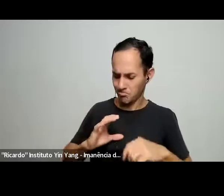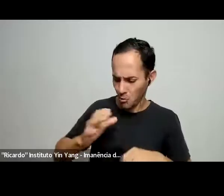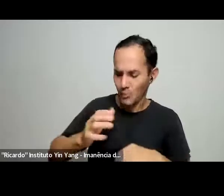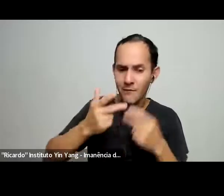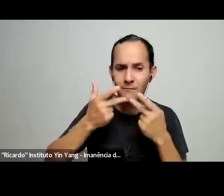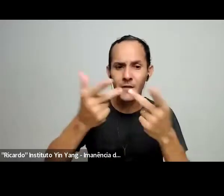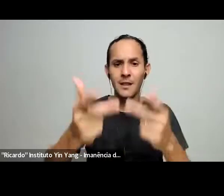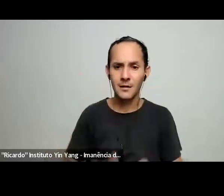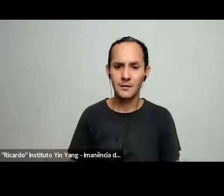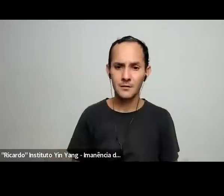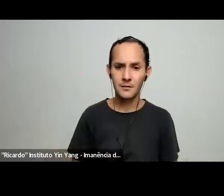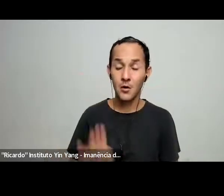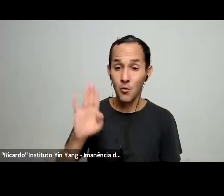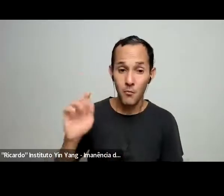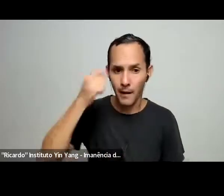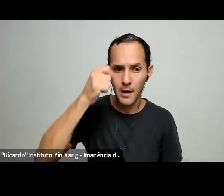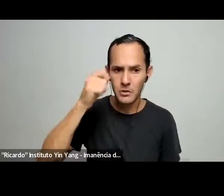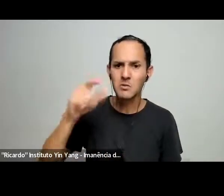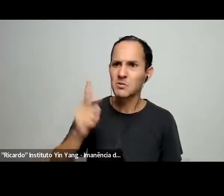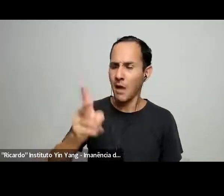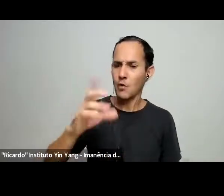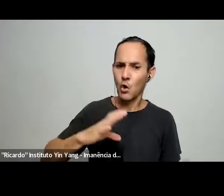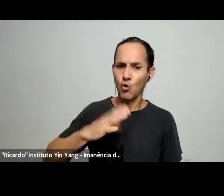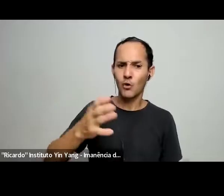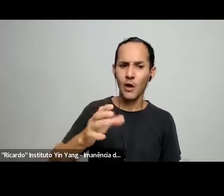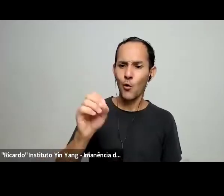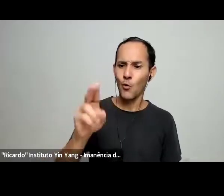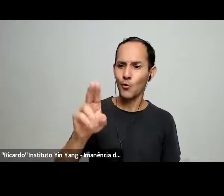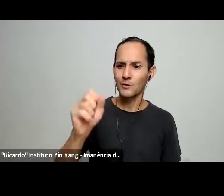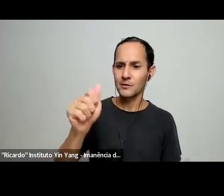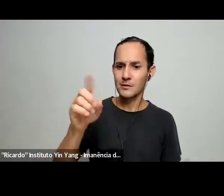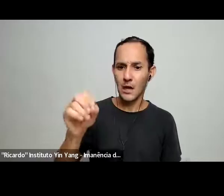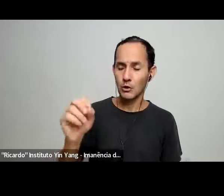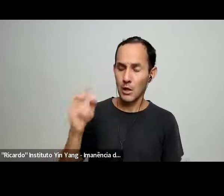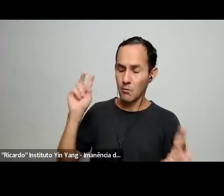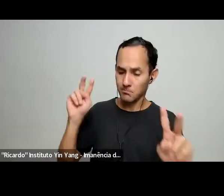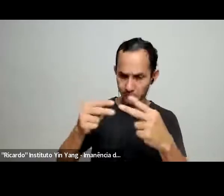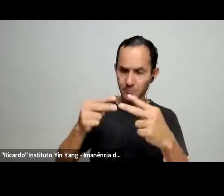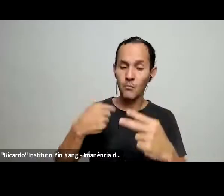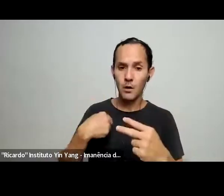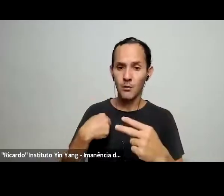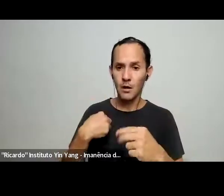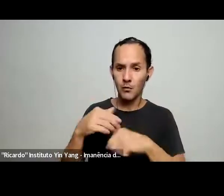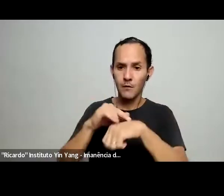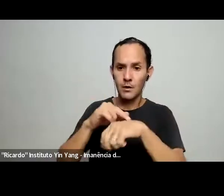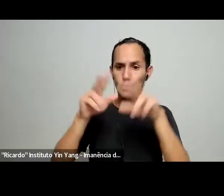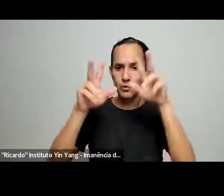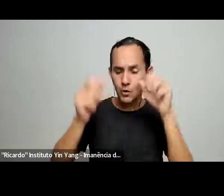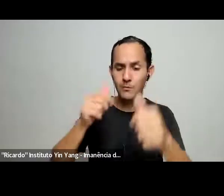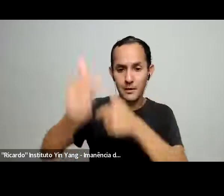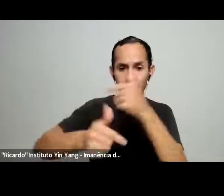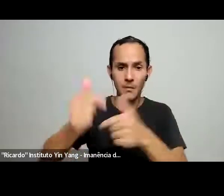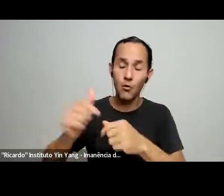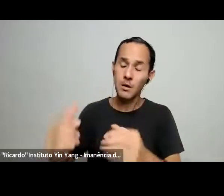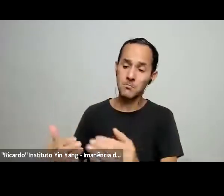preciso ser ousada, porque Bert Hellinger foi ousado. Por exemplo, a primeira vez que ele se encontrou comigo, que ele foi conversar comigo sobre questões de trabalho, o que que ele